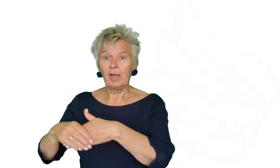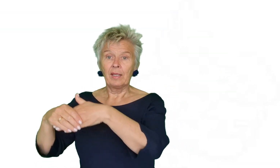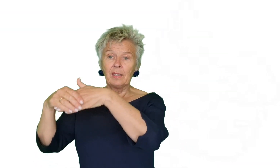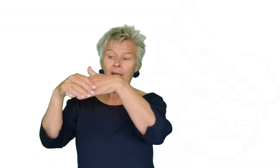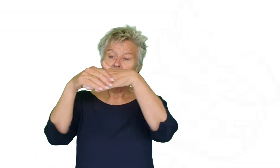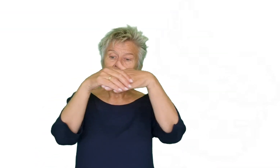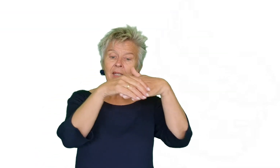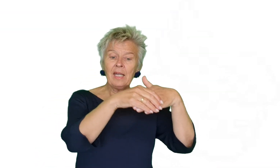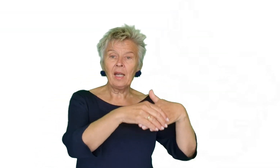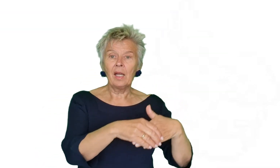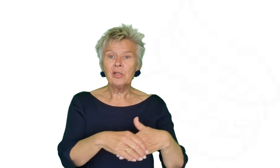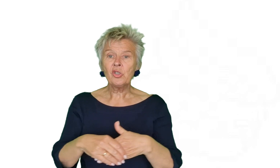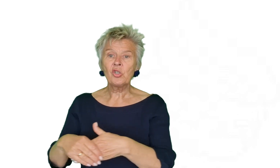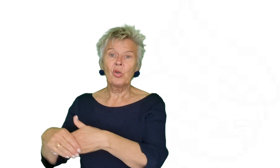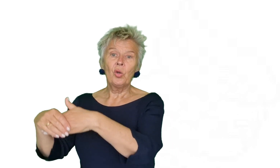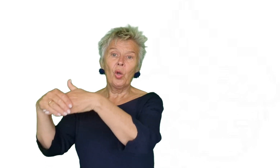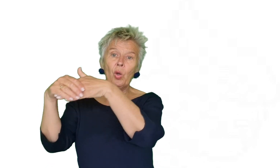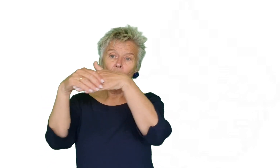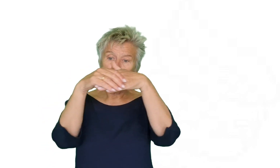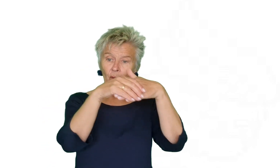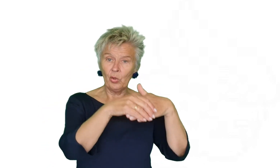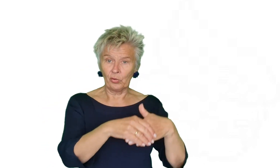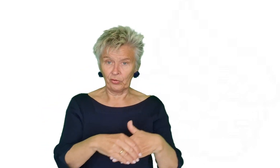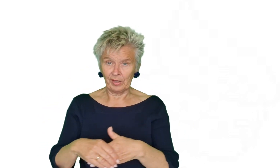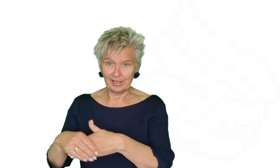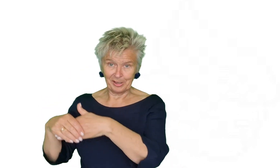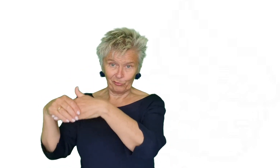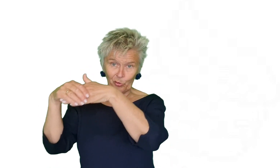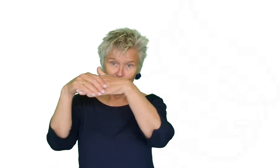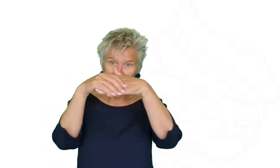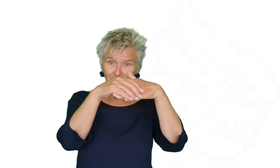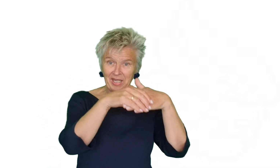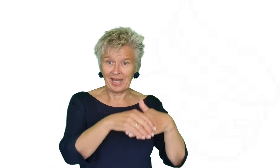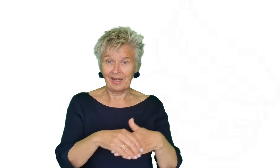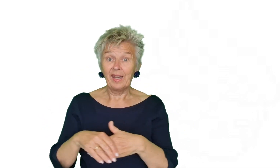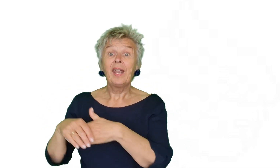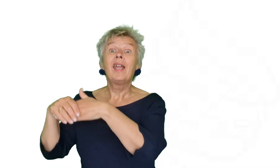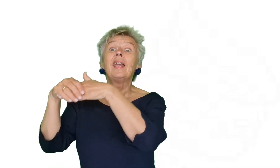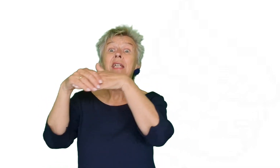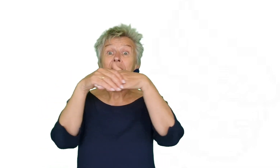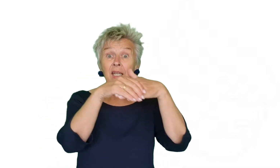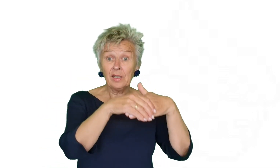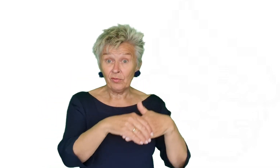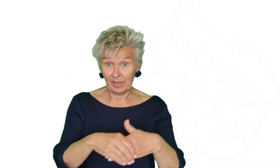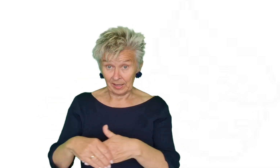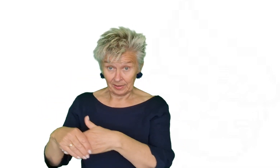Januari. Je gaat iedereen langs om geluk te wensen voor het nieuwe jaar. Januari.